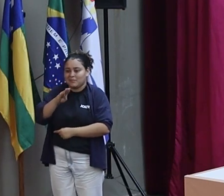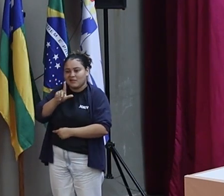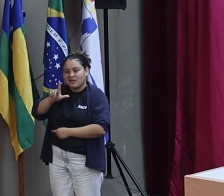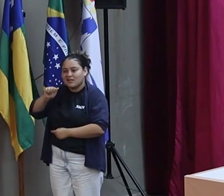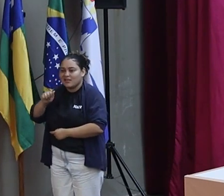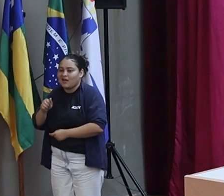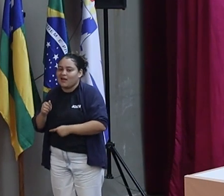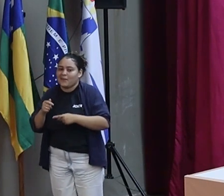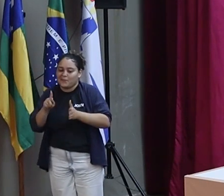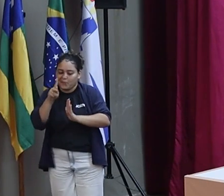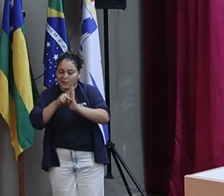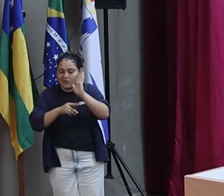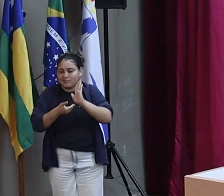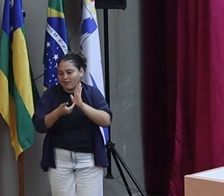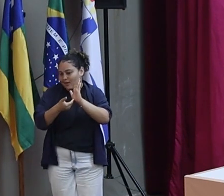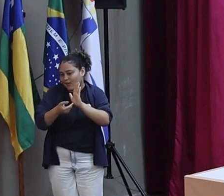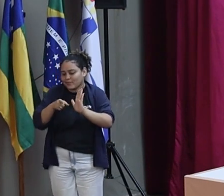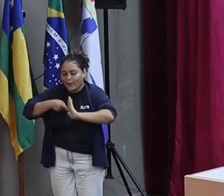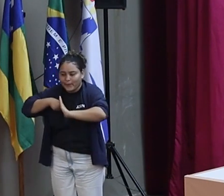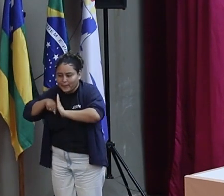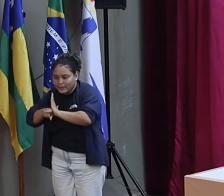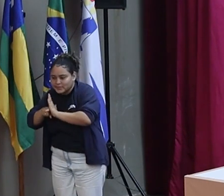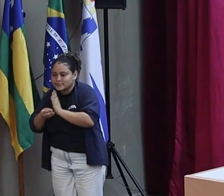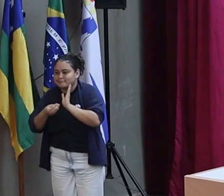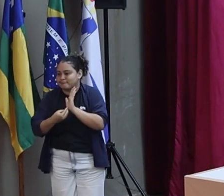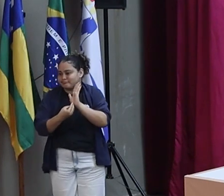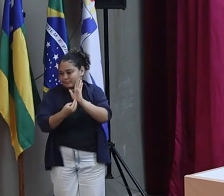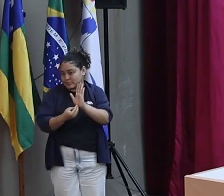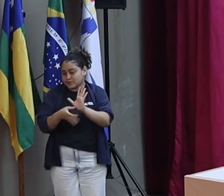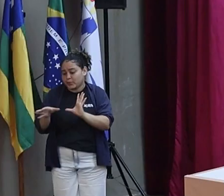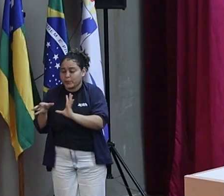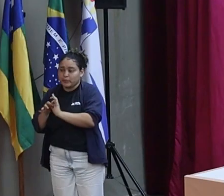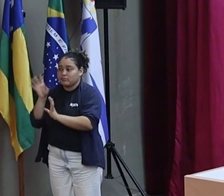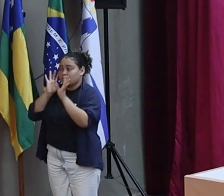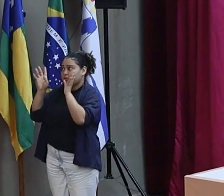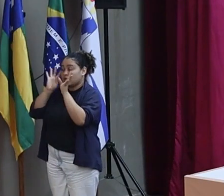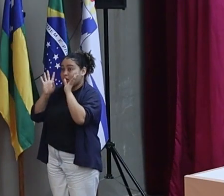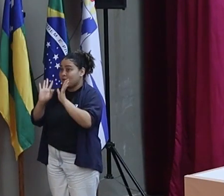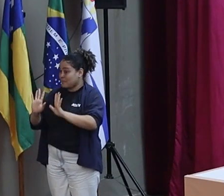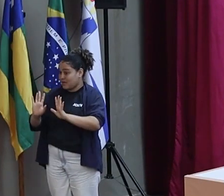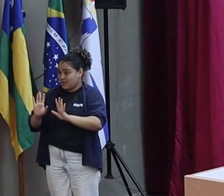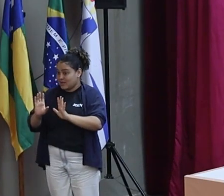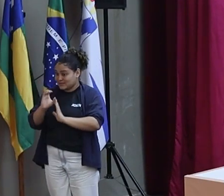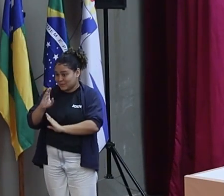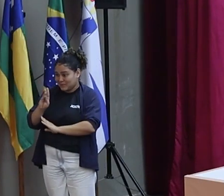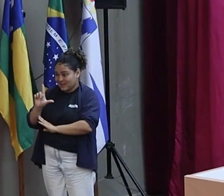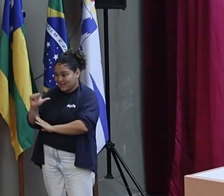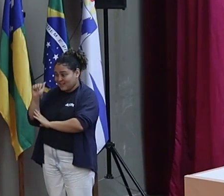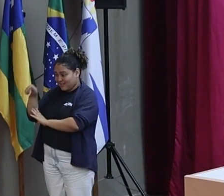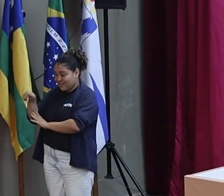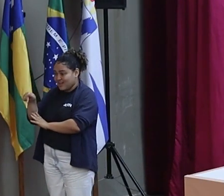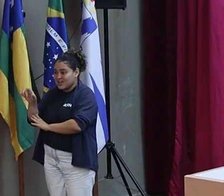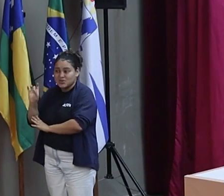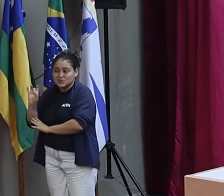submete trabalho, apresenta a sua pesquisa, né, participa de reflexões, mas o CBLA, ele é, antes de tudo, uma